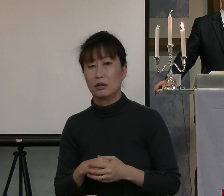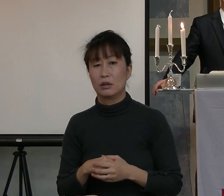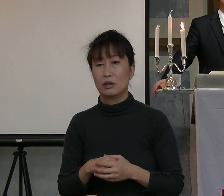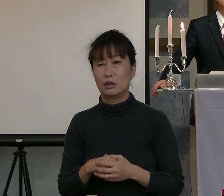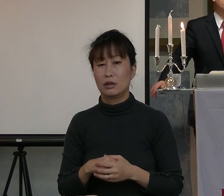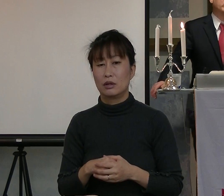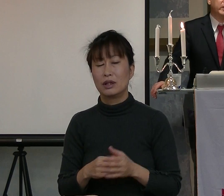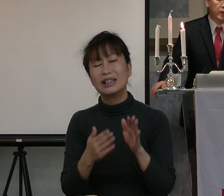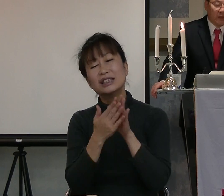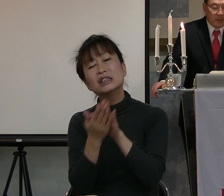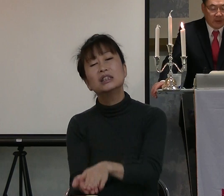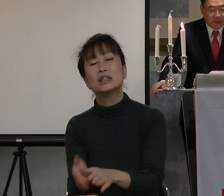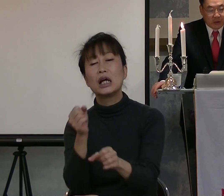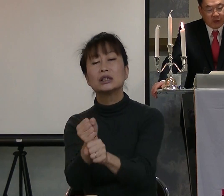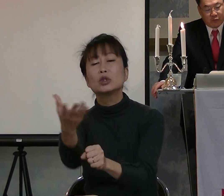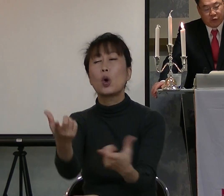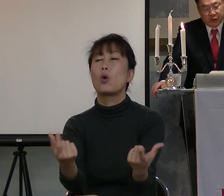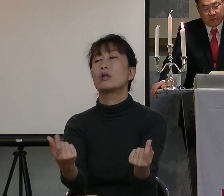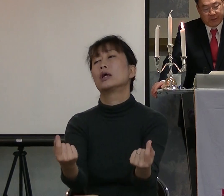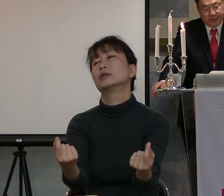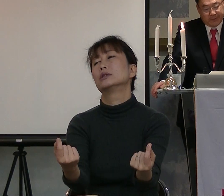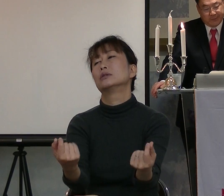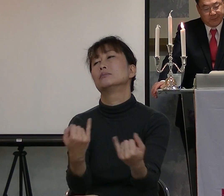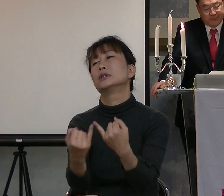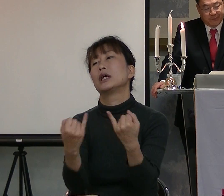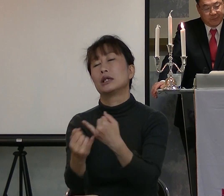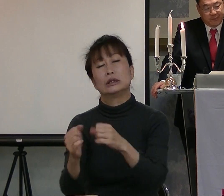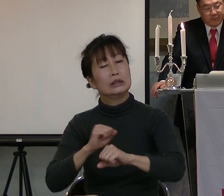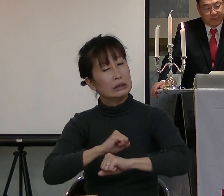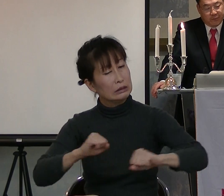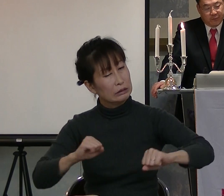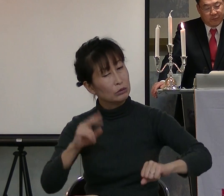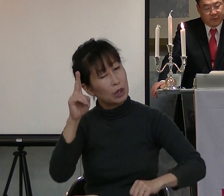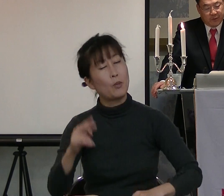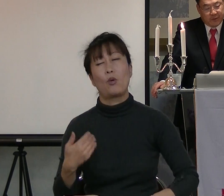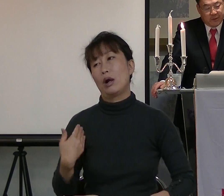死んだ信仰のように生きているかもしれま